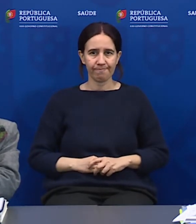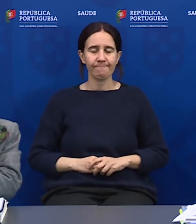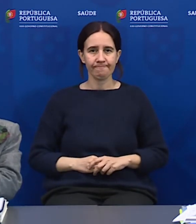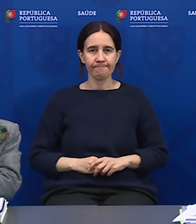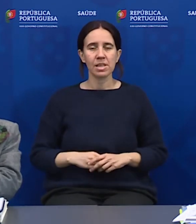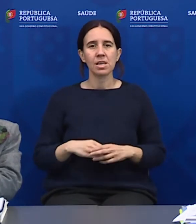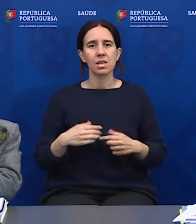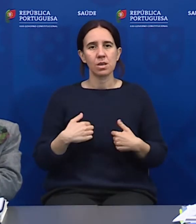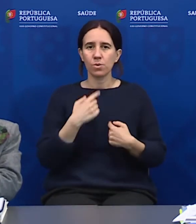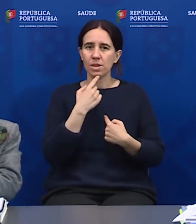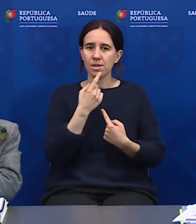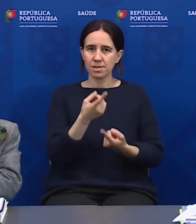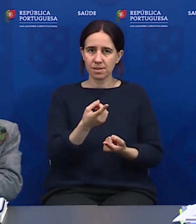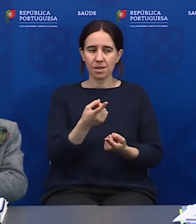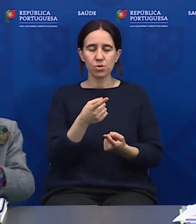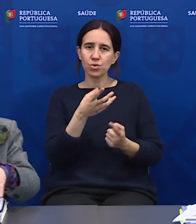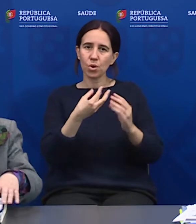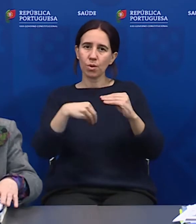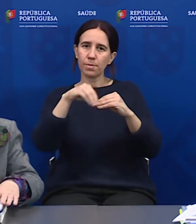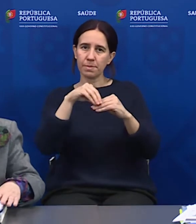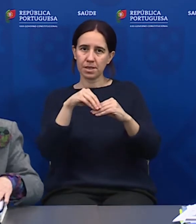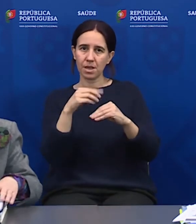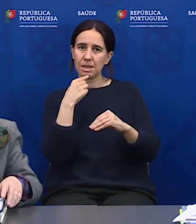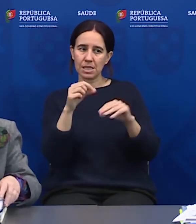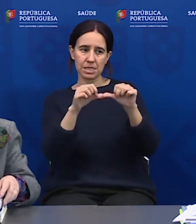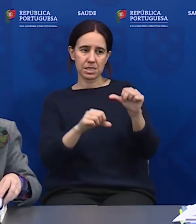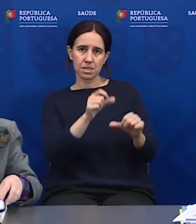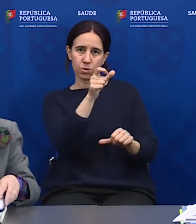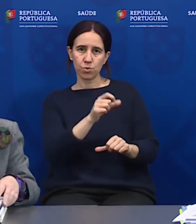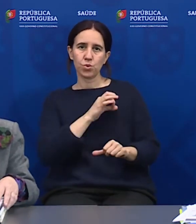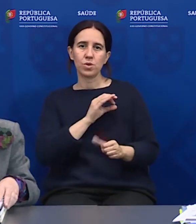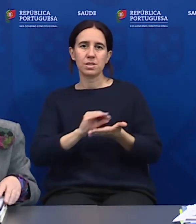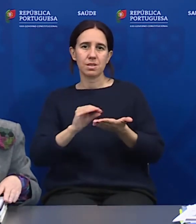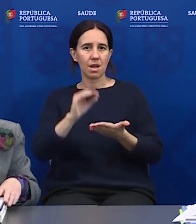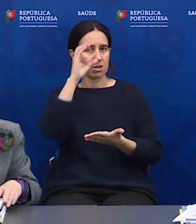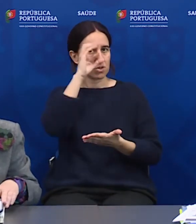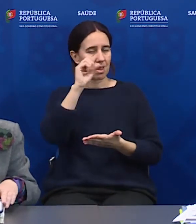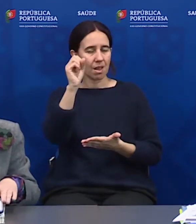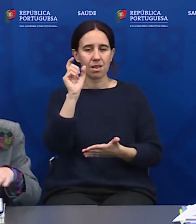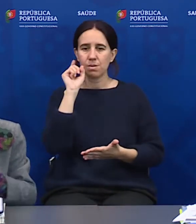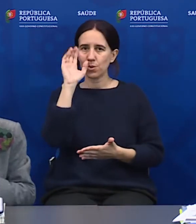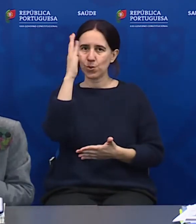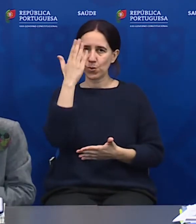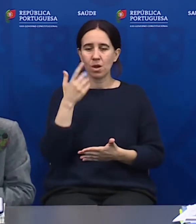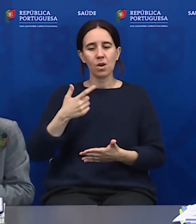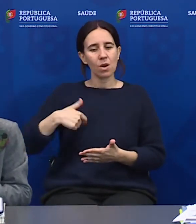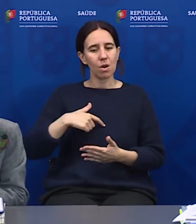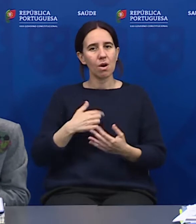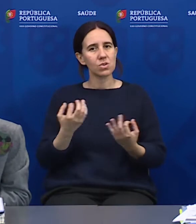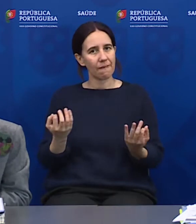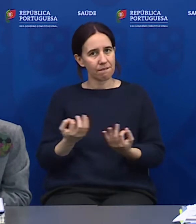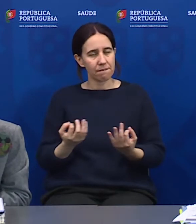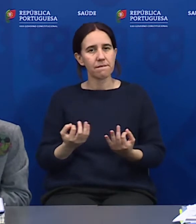Quero dizer, só complementando o que disse o Sr. Secretário de Estado, porque é muito importante, nós estamos de